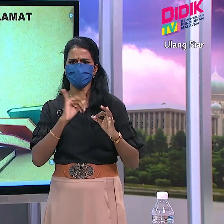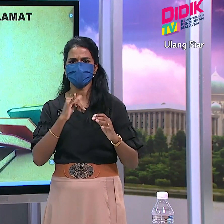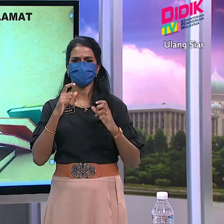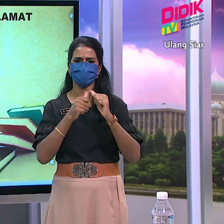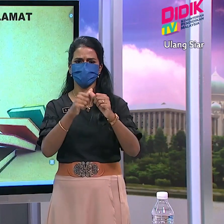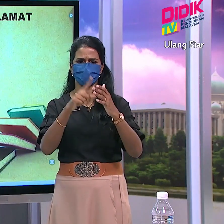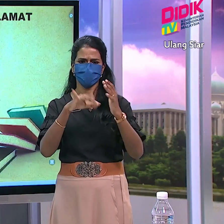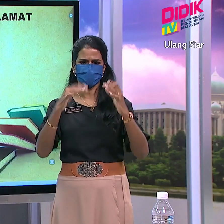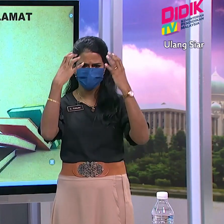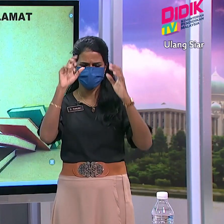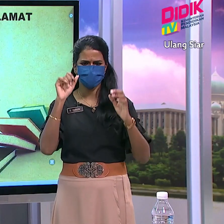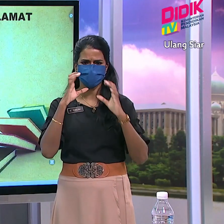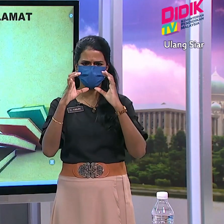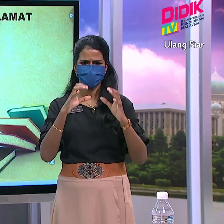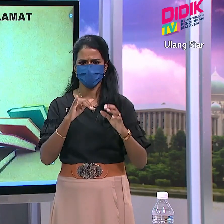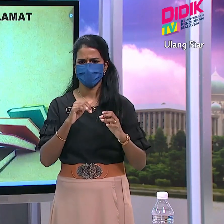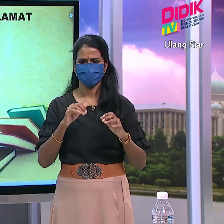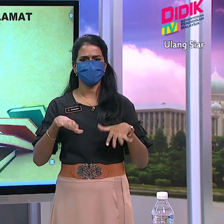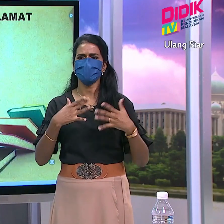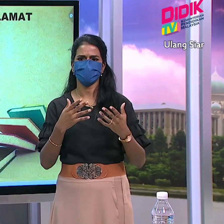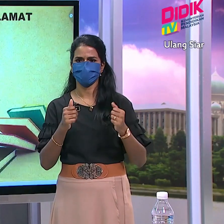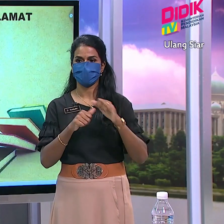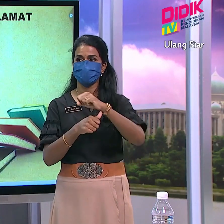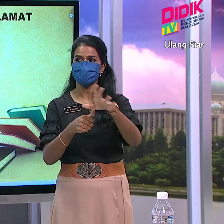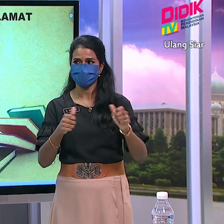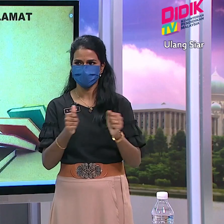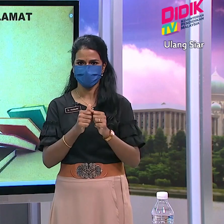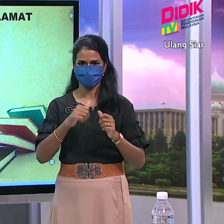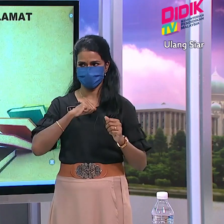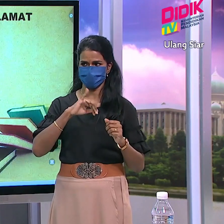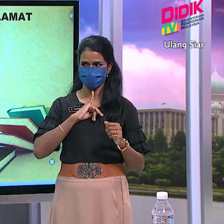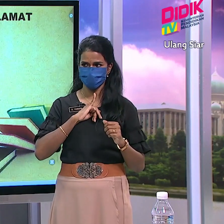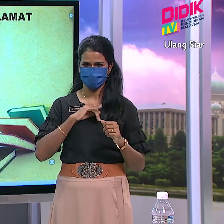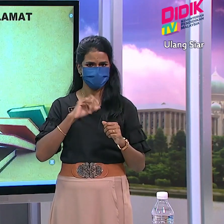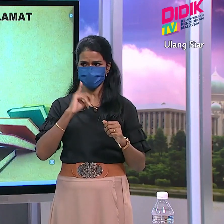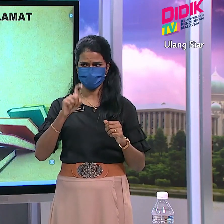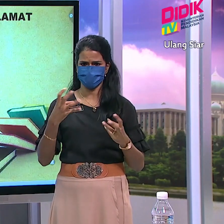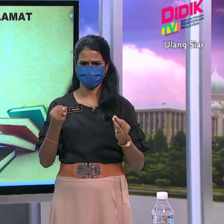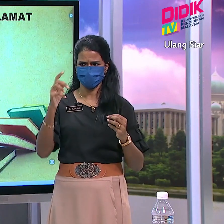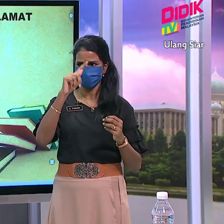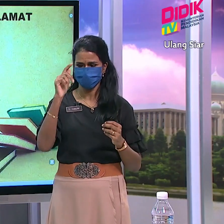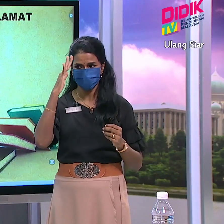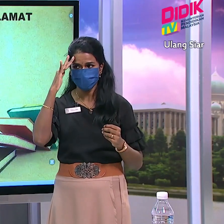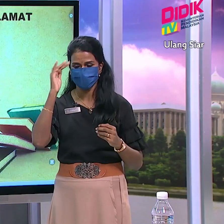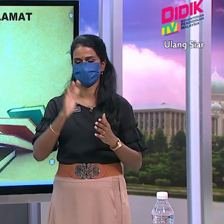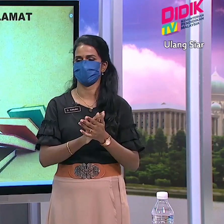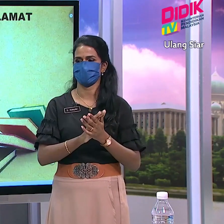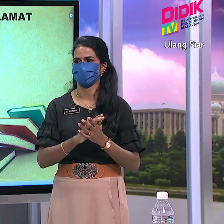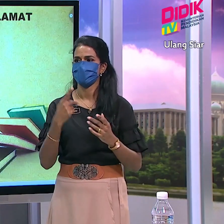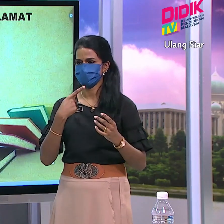saya ikut apa yang cikgu cakap, bagaimana pula kesan dengan diri saya? Saya mesti mau tahu kan? Okey. Jadi